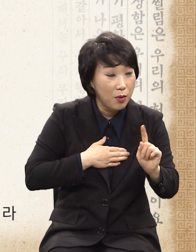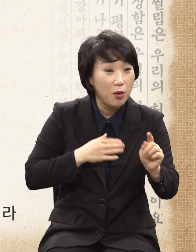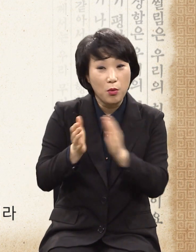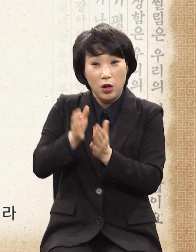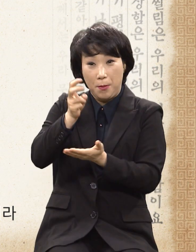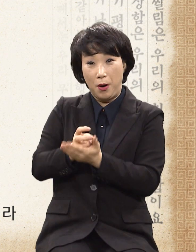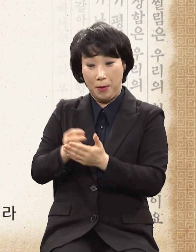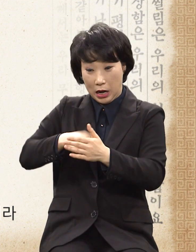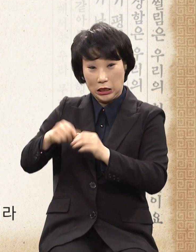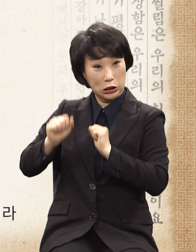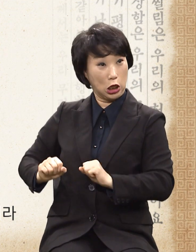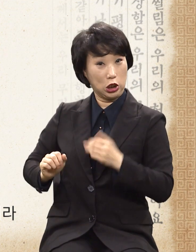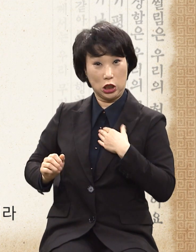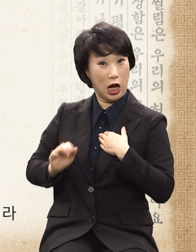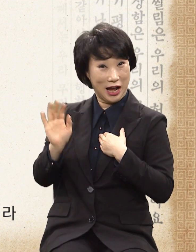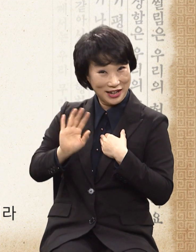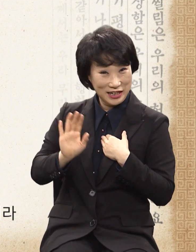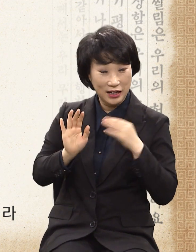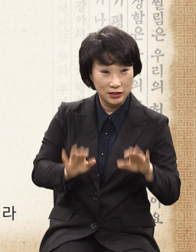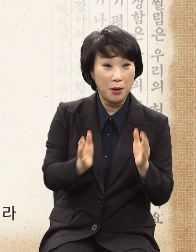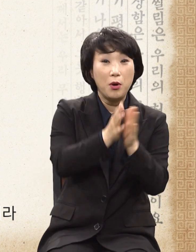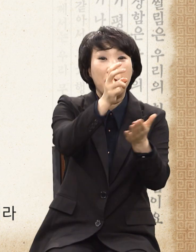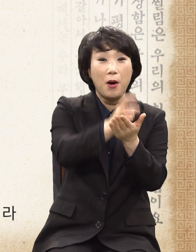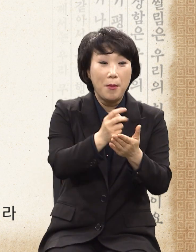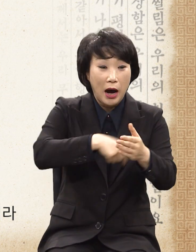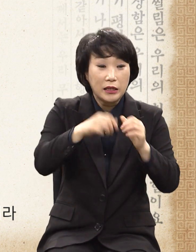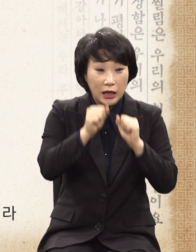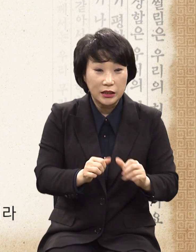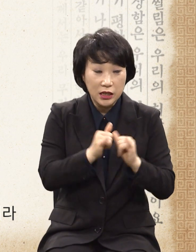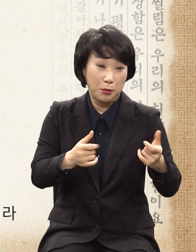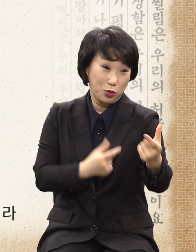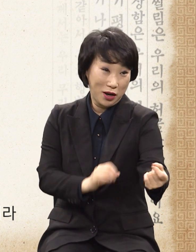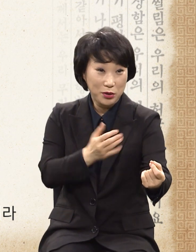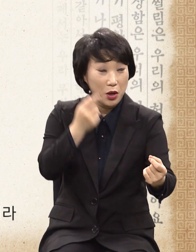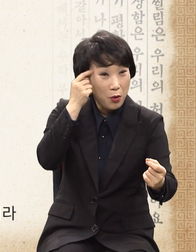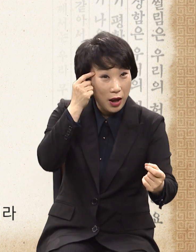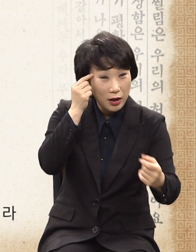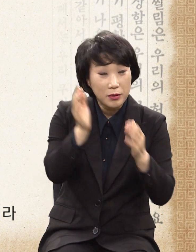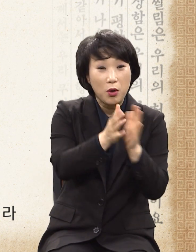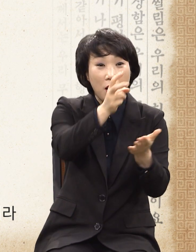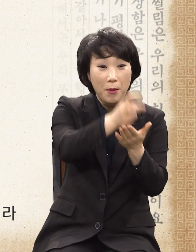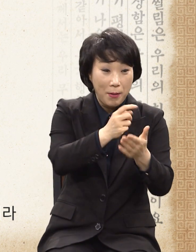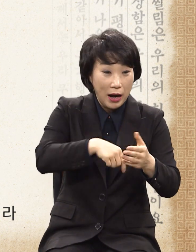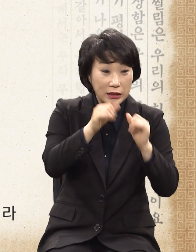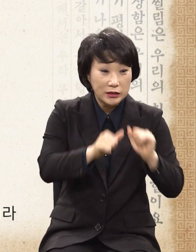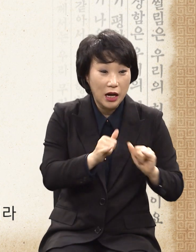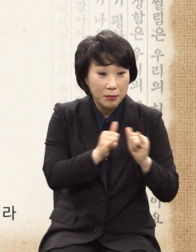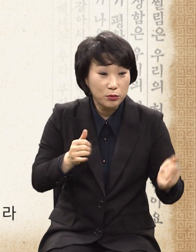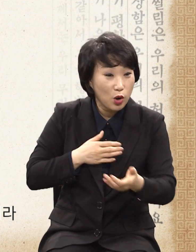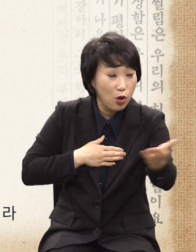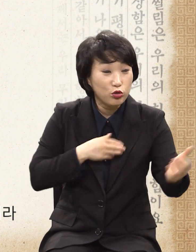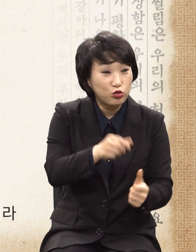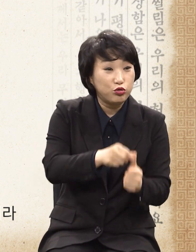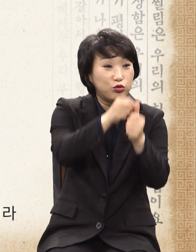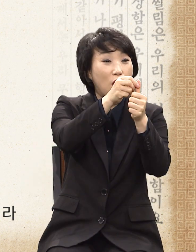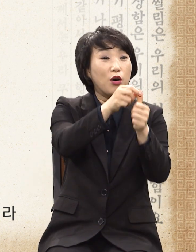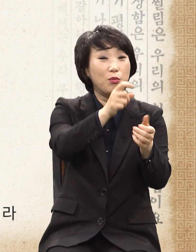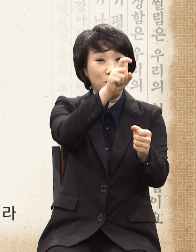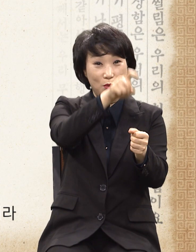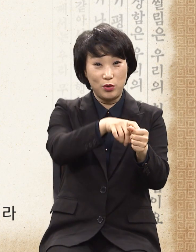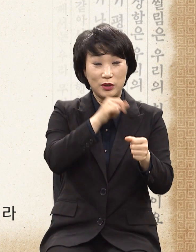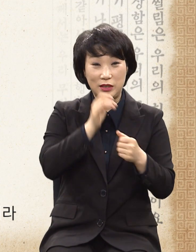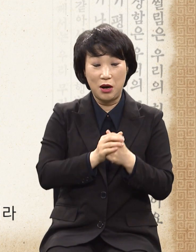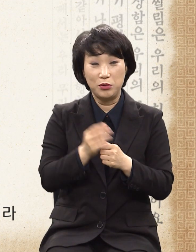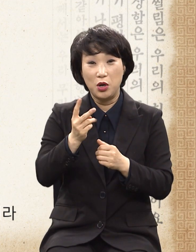율법 아래 있지 않지만은 율법 아래 있는 자가 된 것은 율법 아래 있는 자들을 구원해서 살려내기